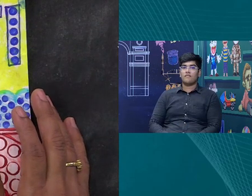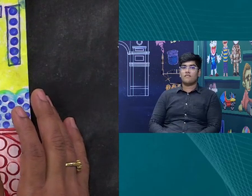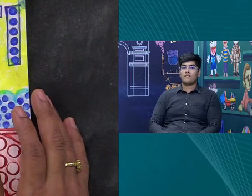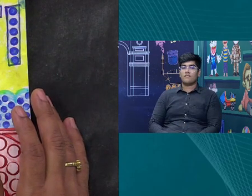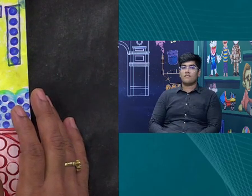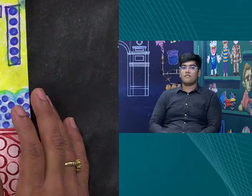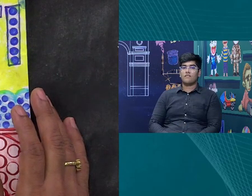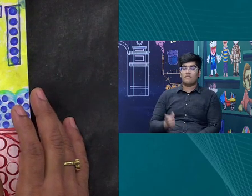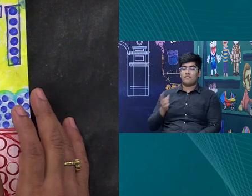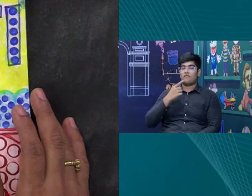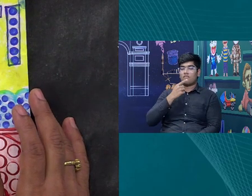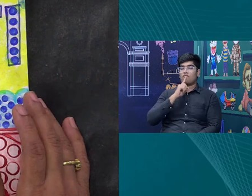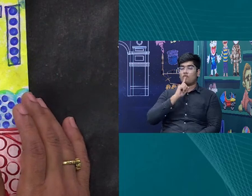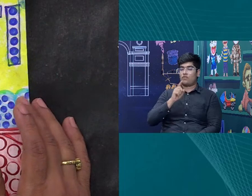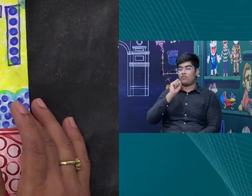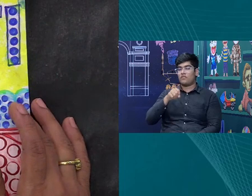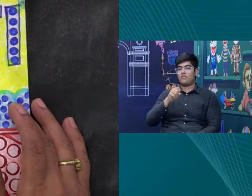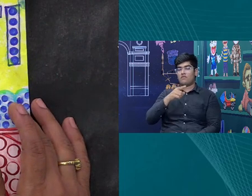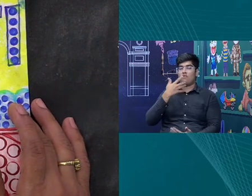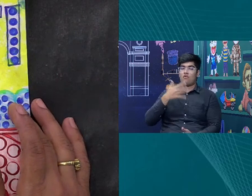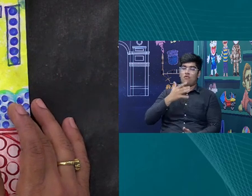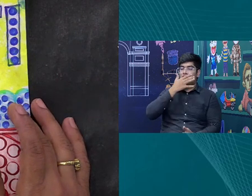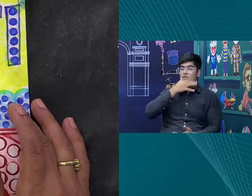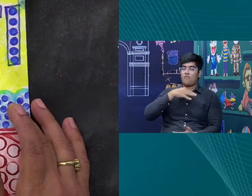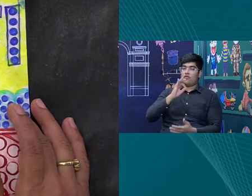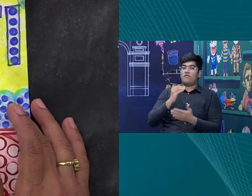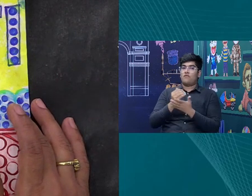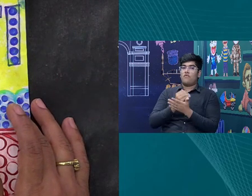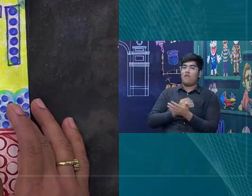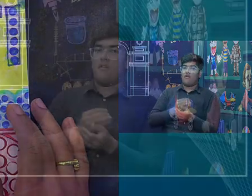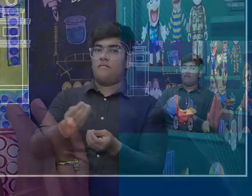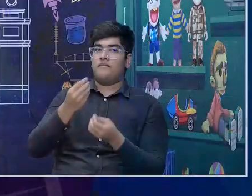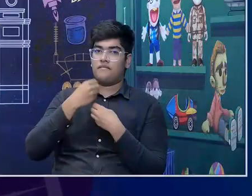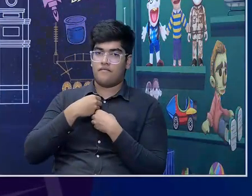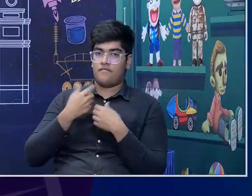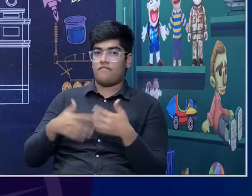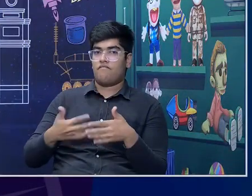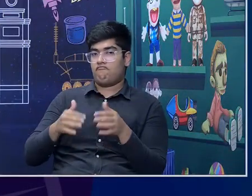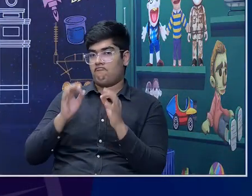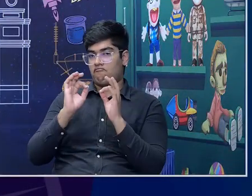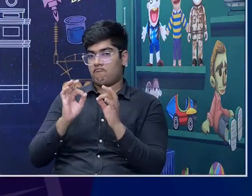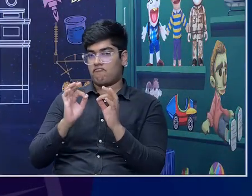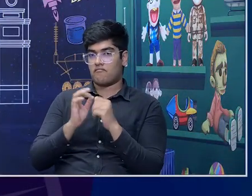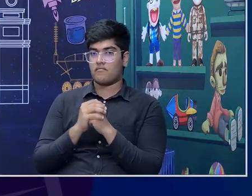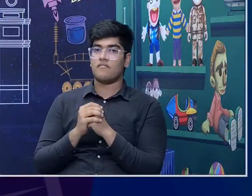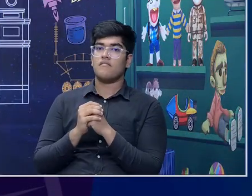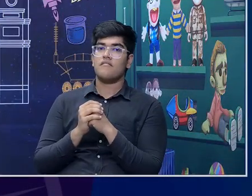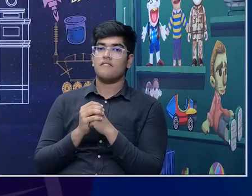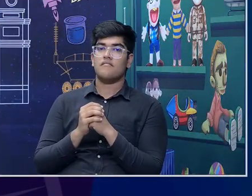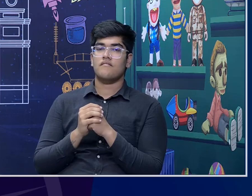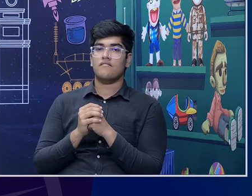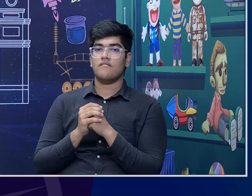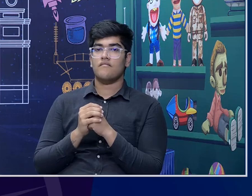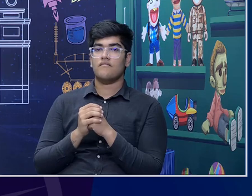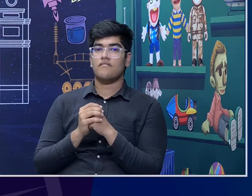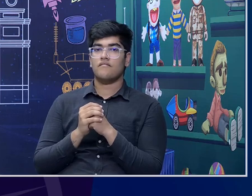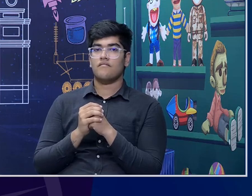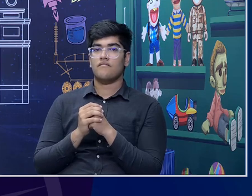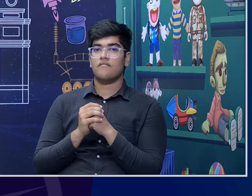सकते हैं, जी बहुत बढ़िया, बहुत ही सुन्दर जो ये चार्ट पे आपने जो सारी चीजें बद एक ही जगर प्रदर्शित करी हैं,